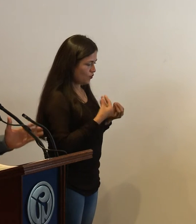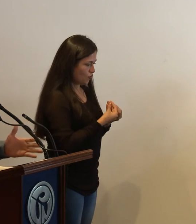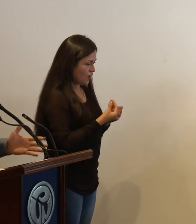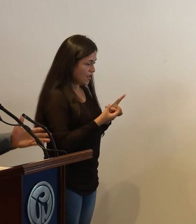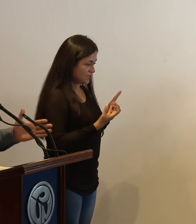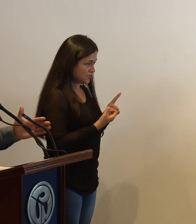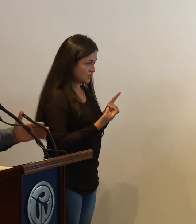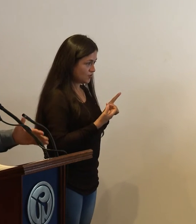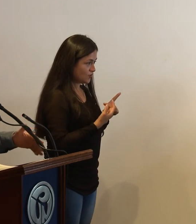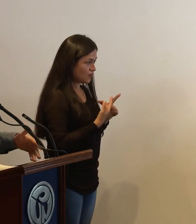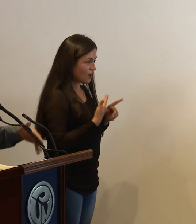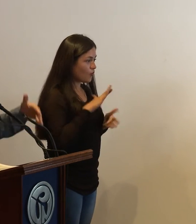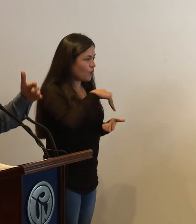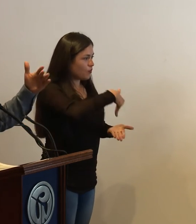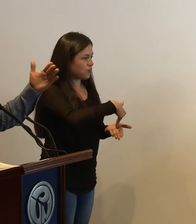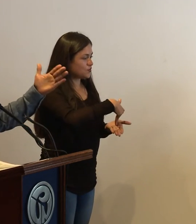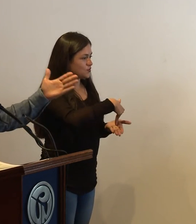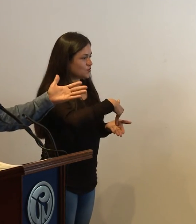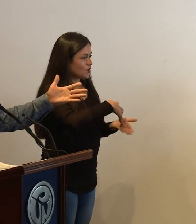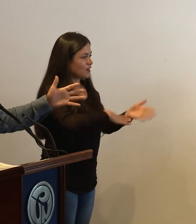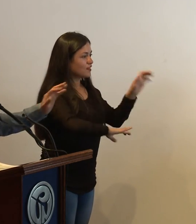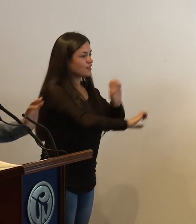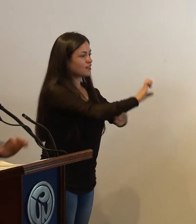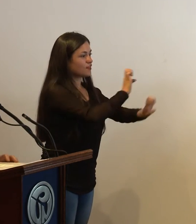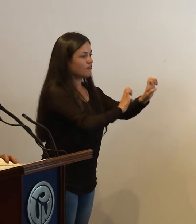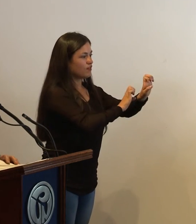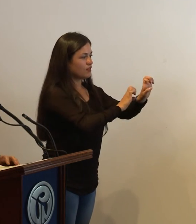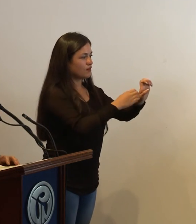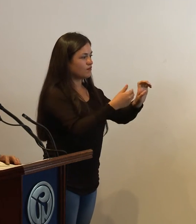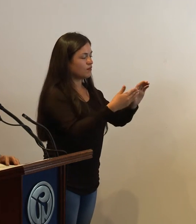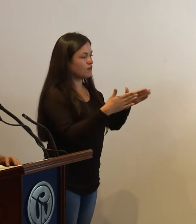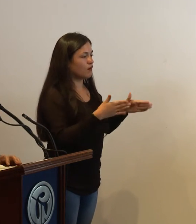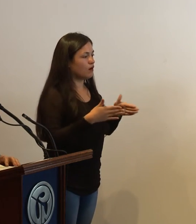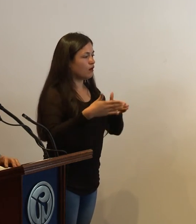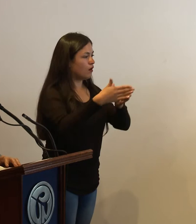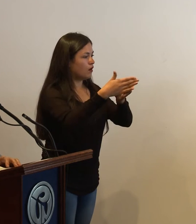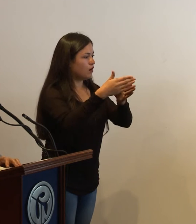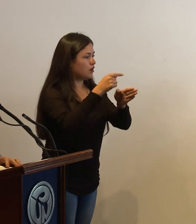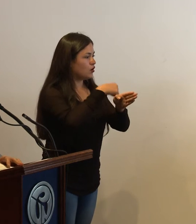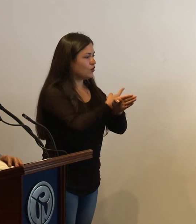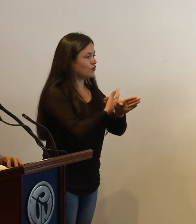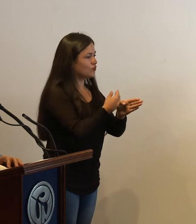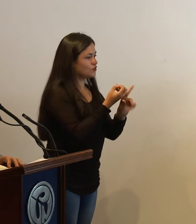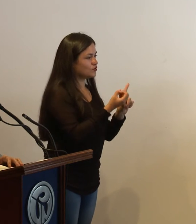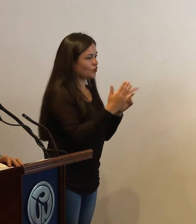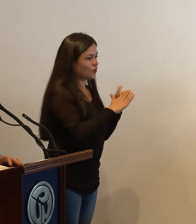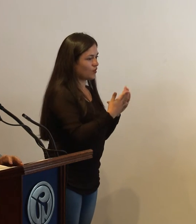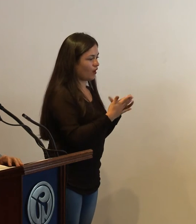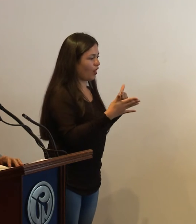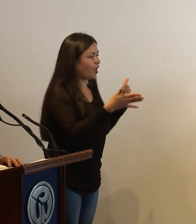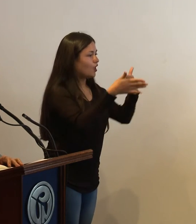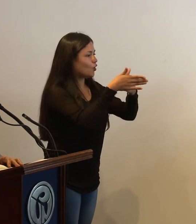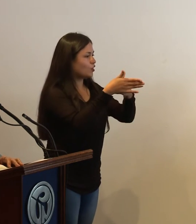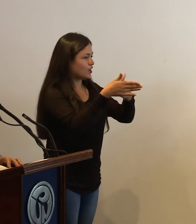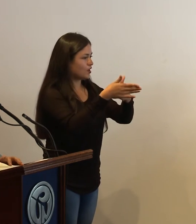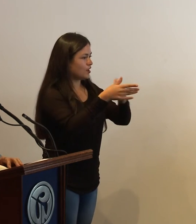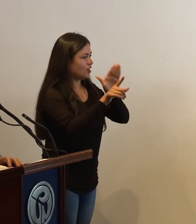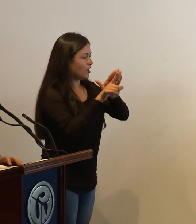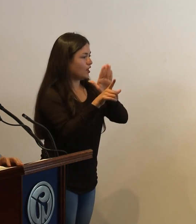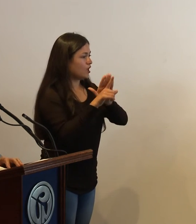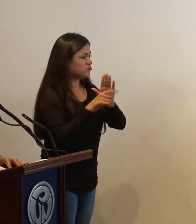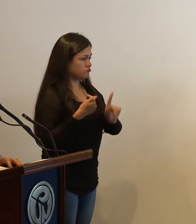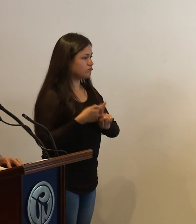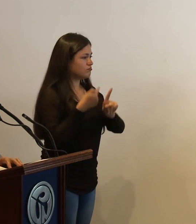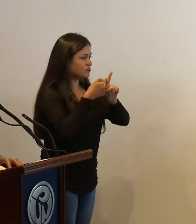un lugar que va en contravía de las denominaciones oficiales, ha sido positivo. En